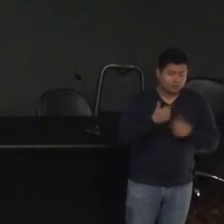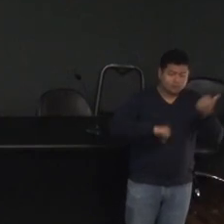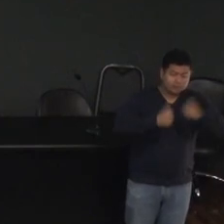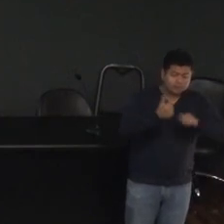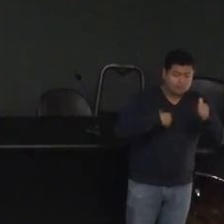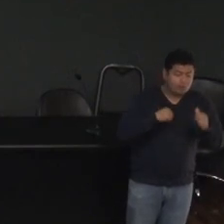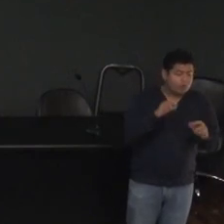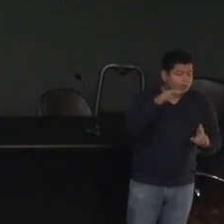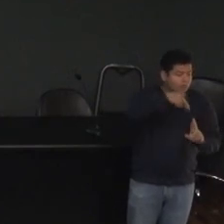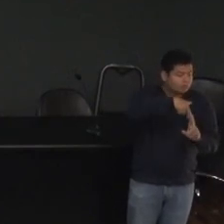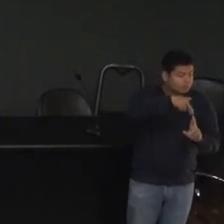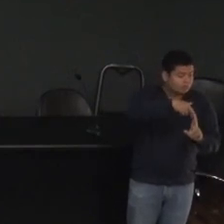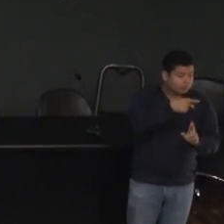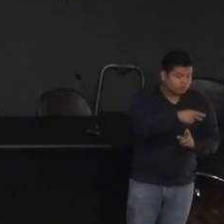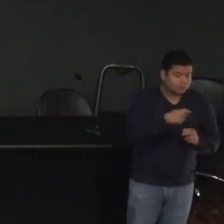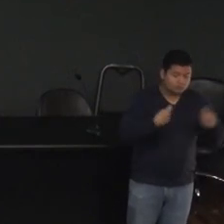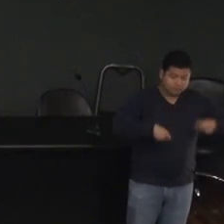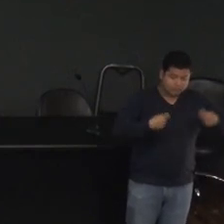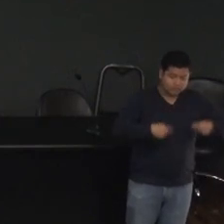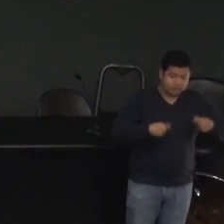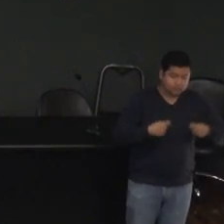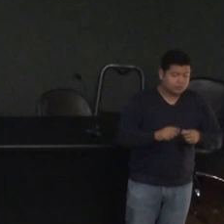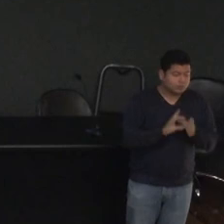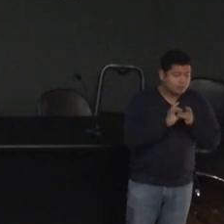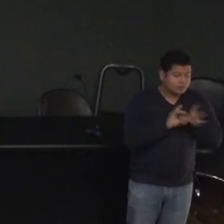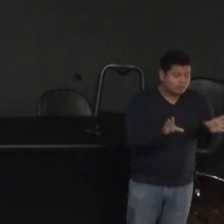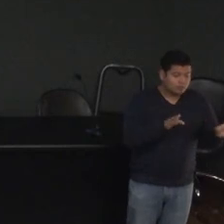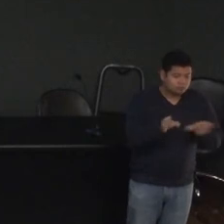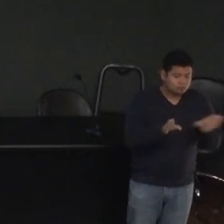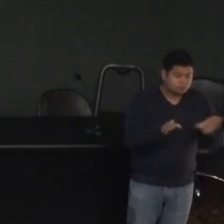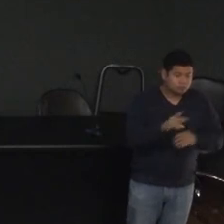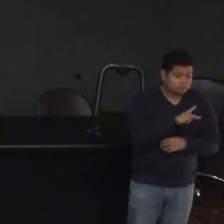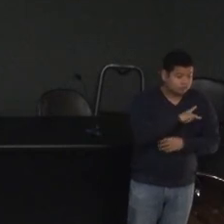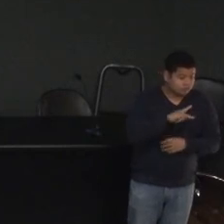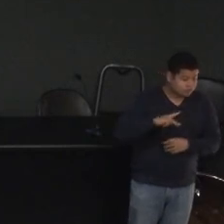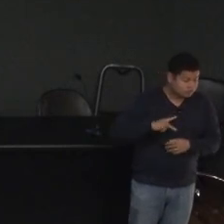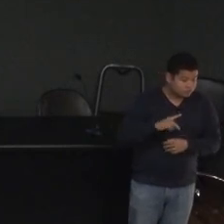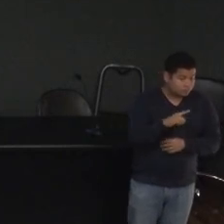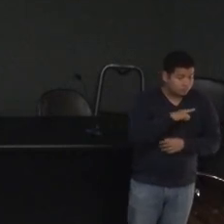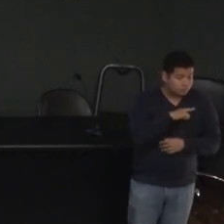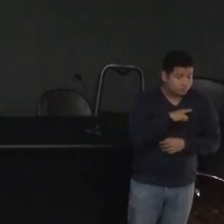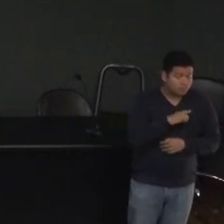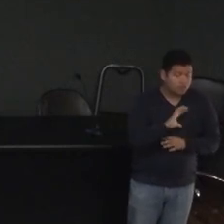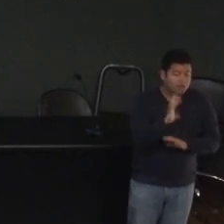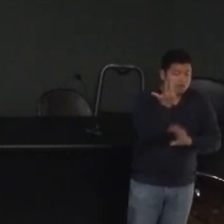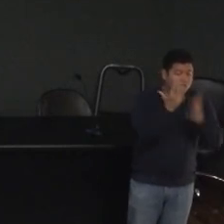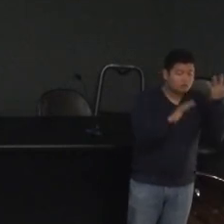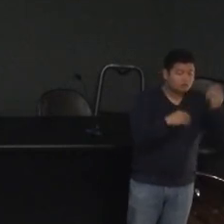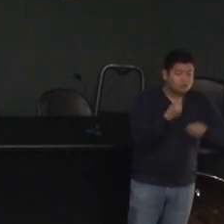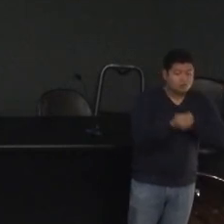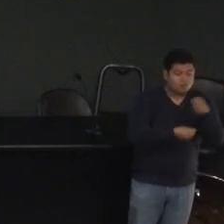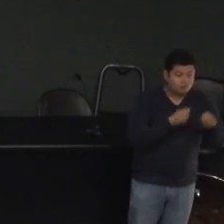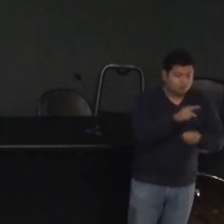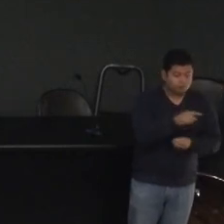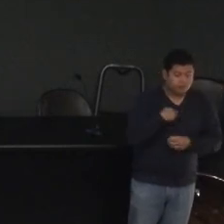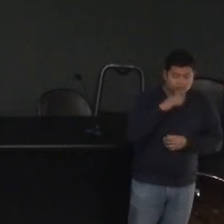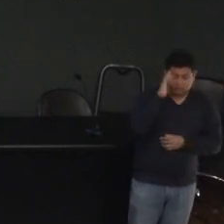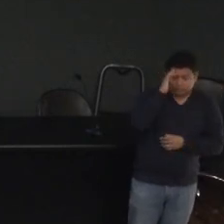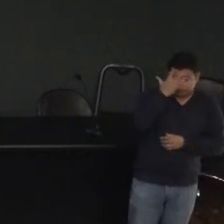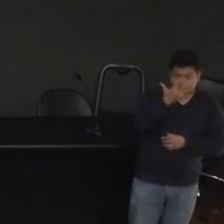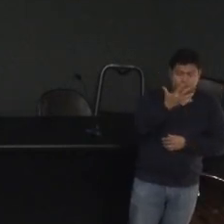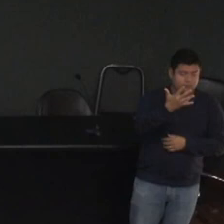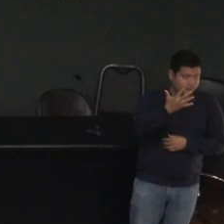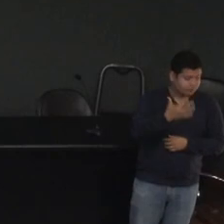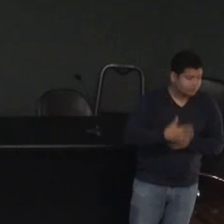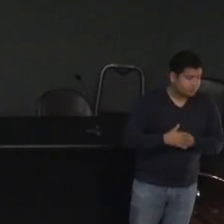a isso você tem que dar publicidade de Quais são as consequências e de como você vai resolver isso